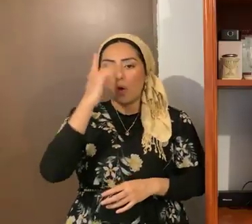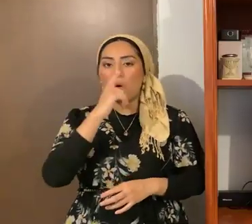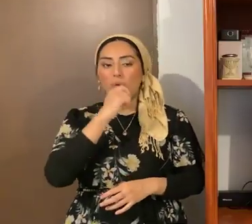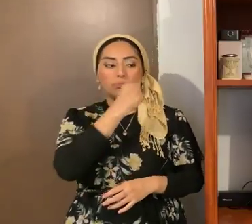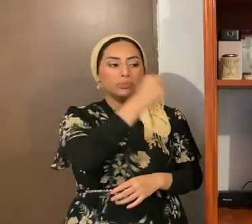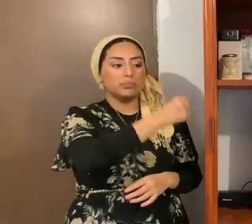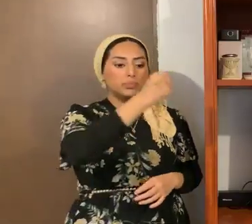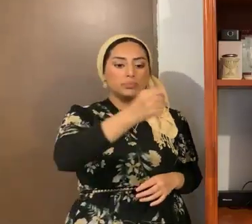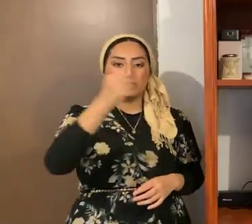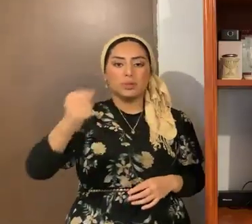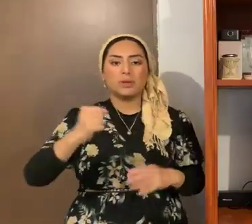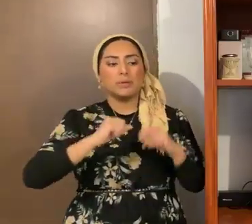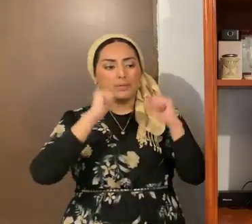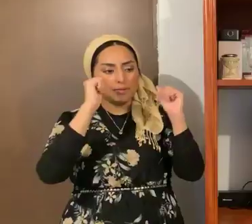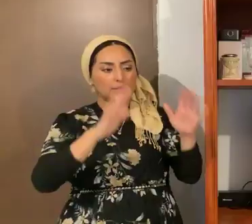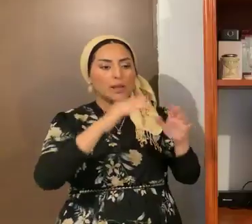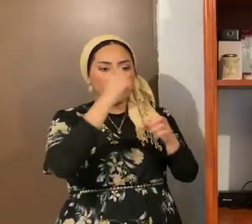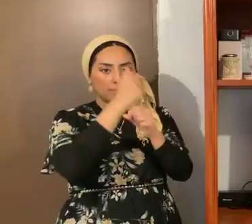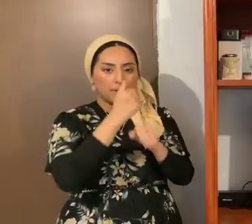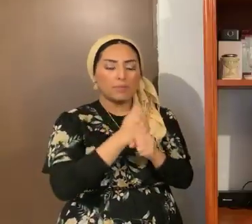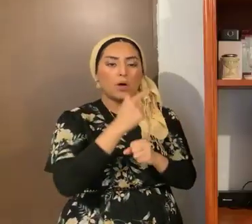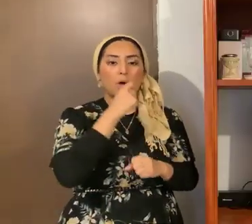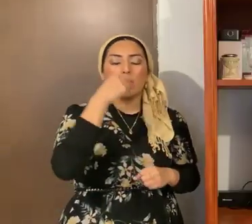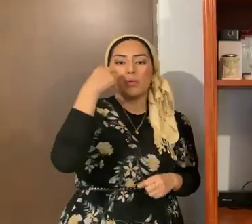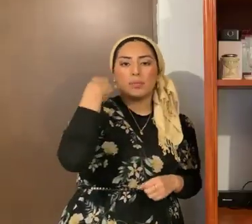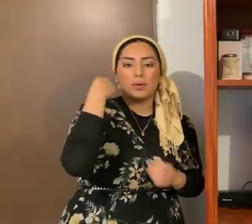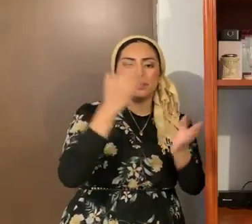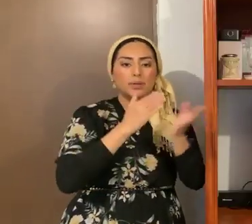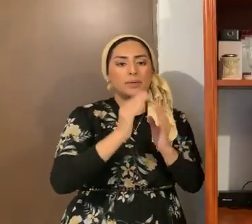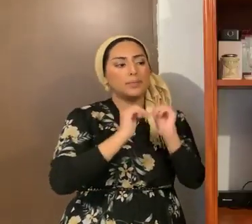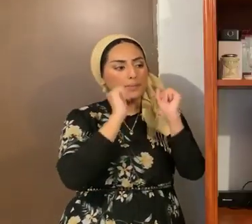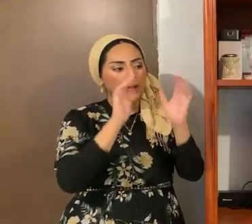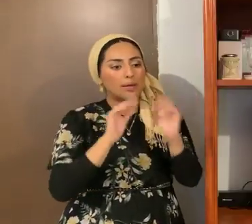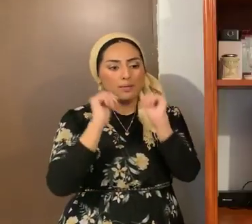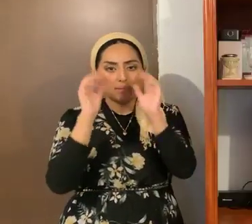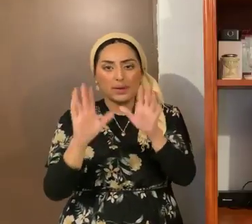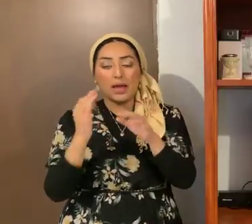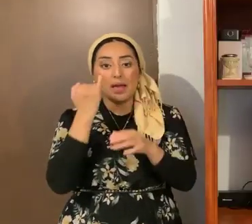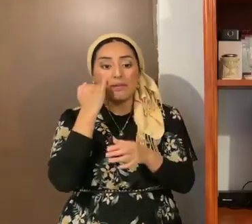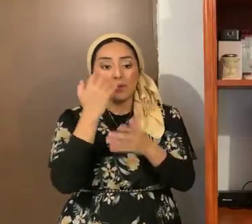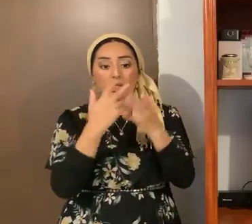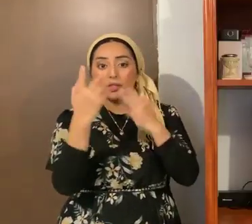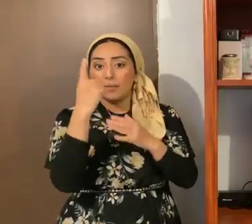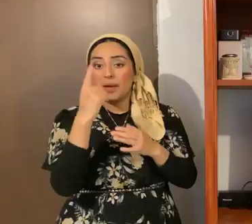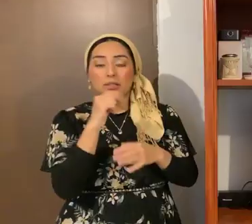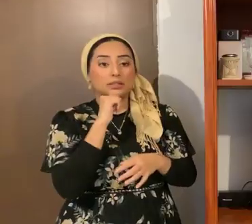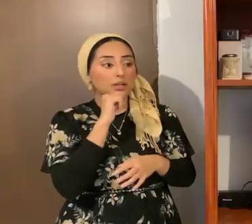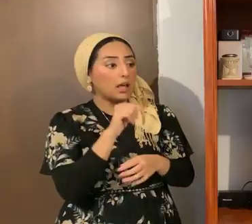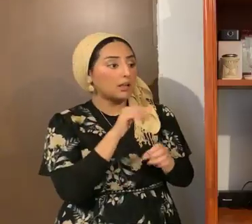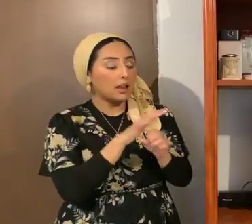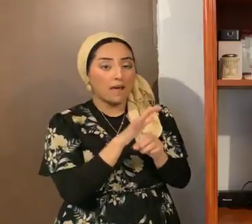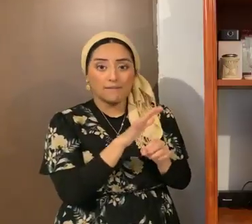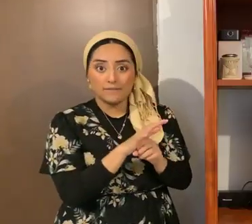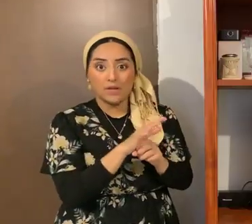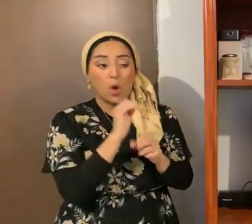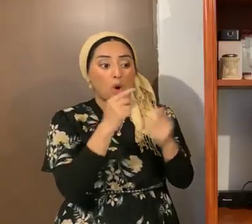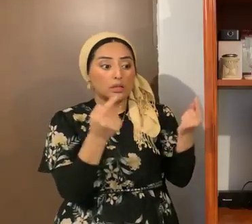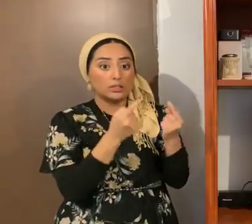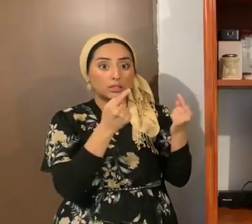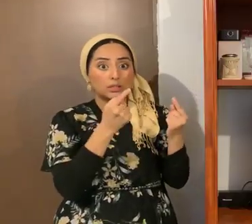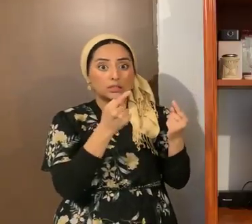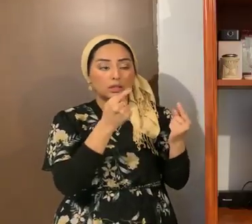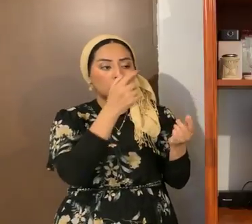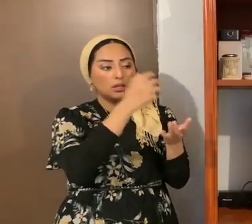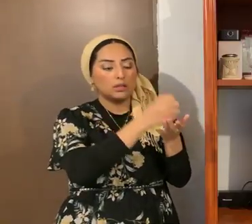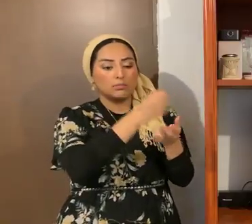Aleluya. Y bendecimos a los que están en los ministerios y ya. Si alguien no funciona bien en su ministerio o empieza con pecado, entonces